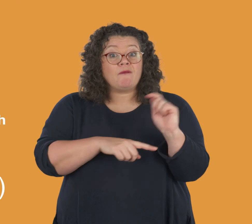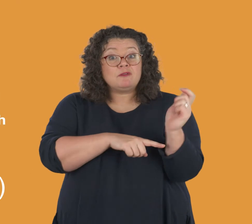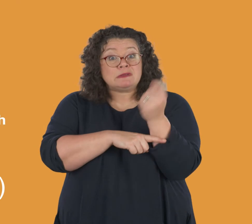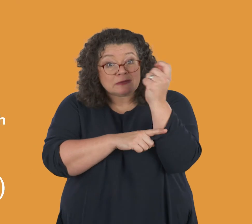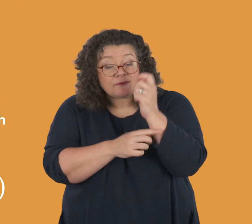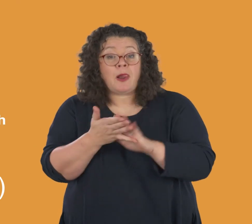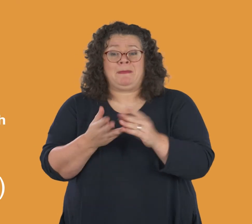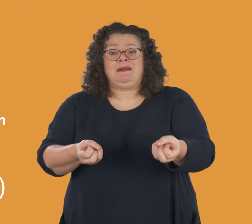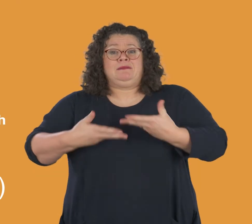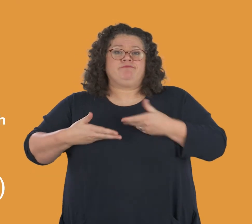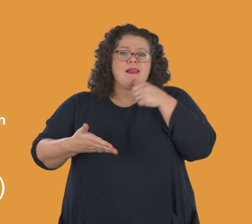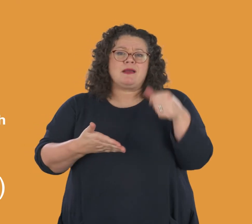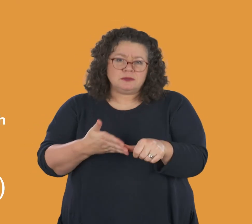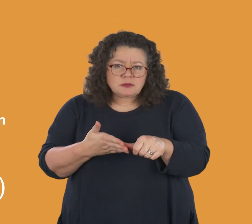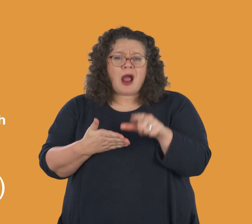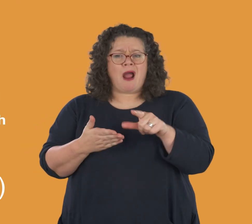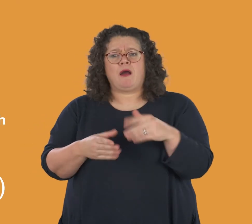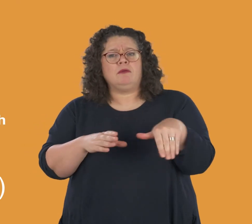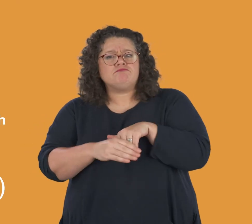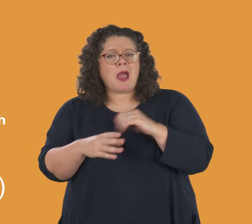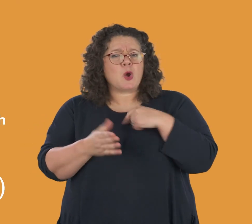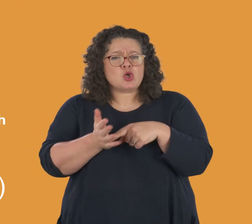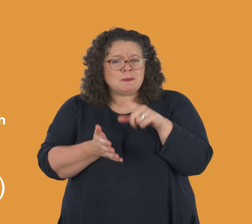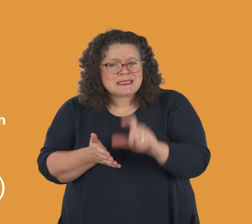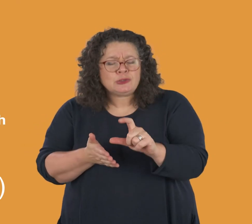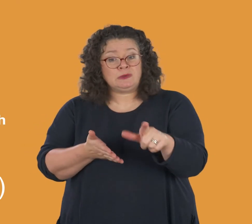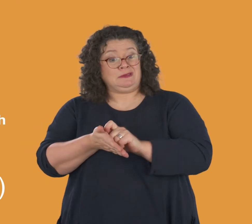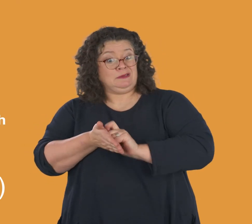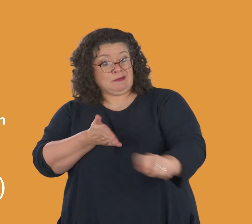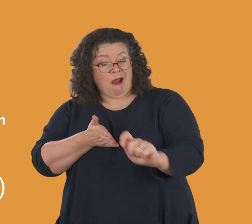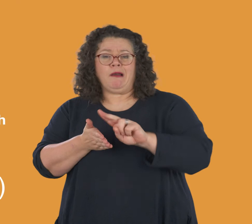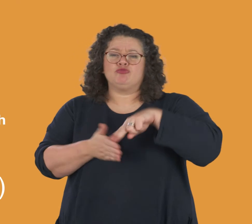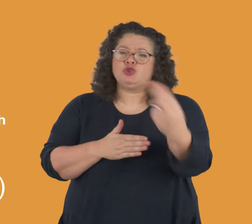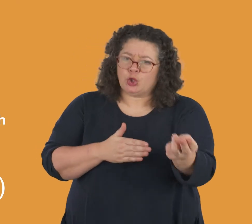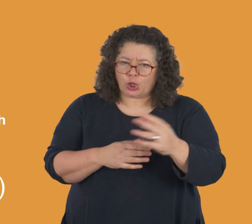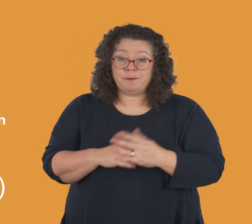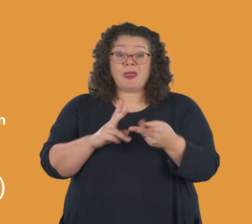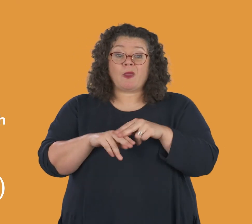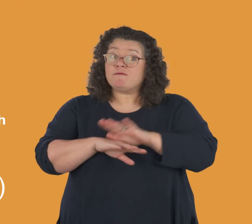Os nad ydych yn llwyddiannus, byddwch yn cael adborth a bydd Anabledd Cymru yn trafod eich opsiynau.